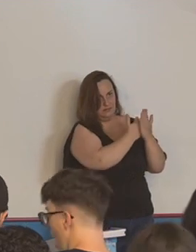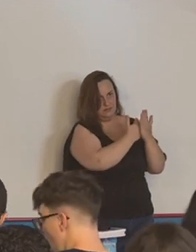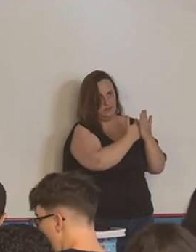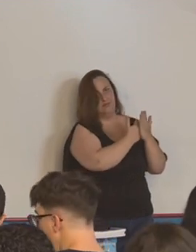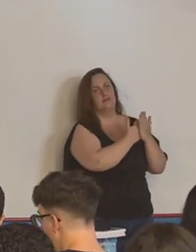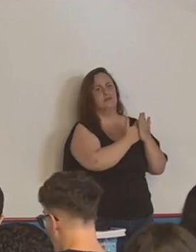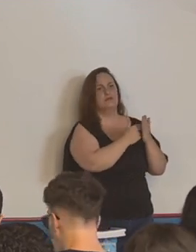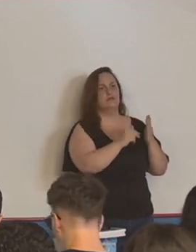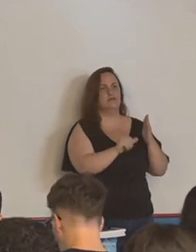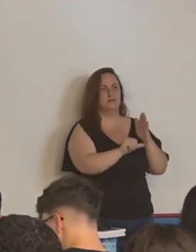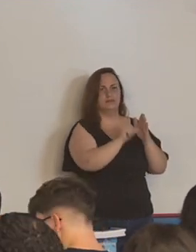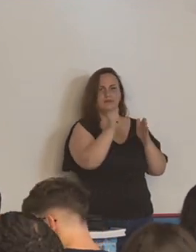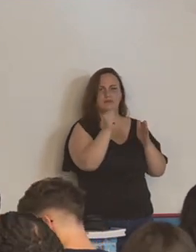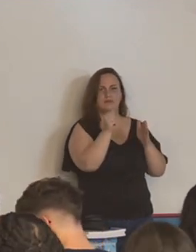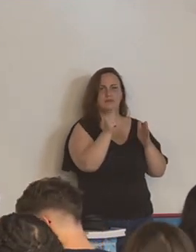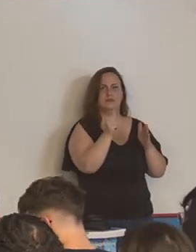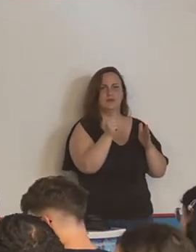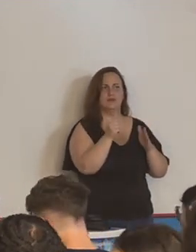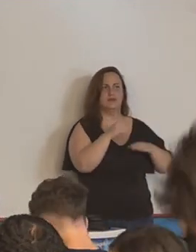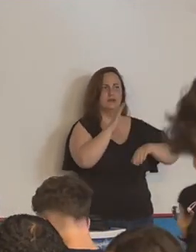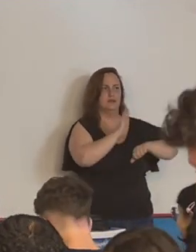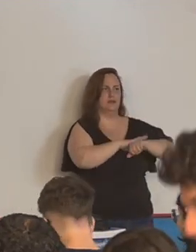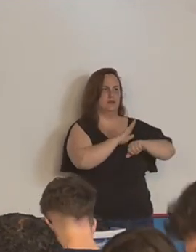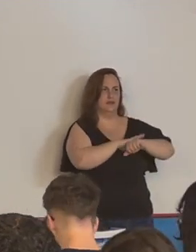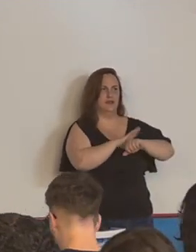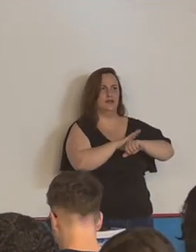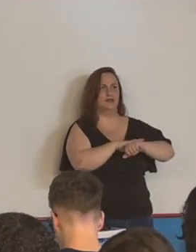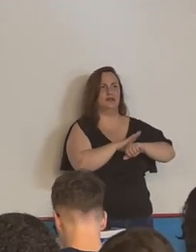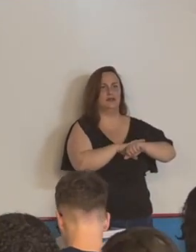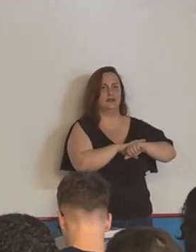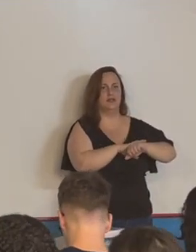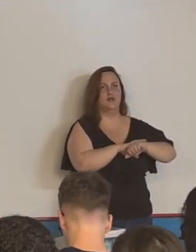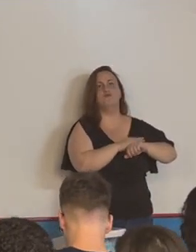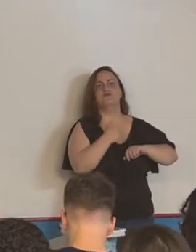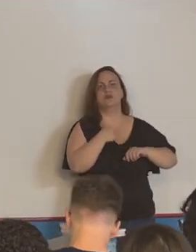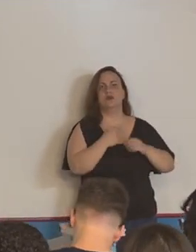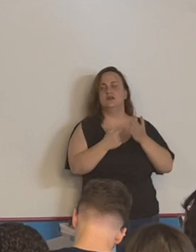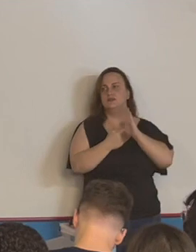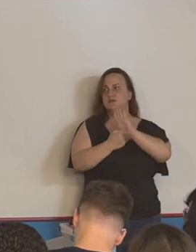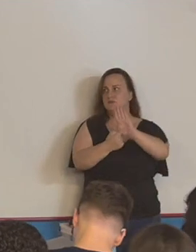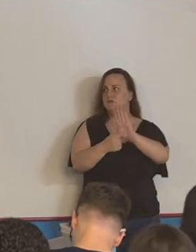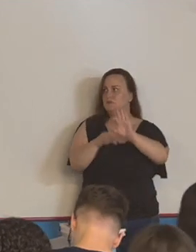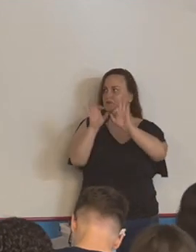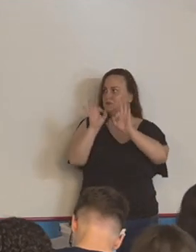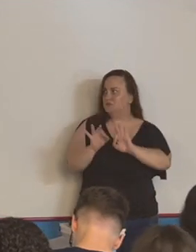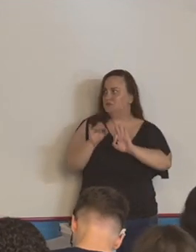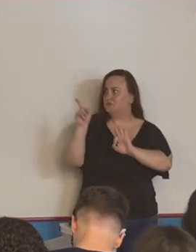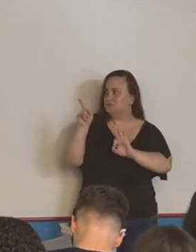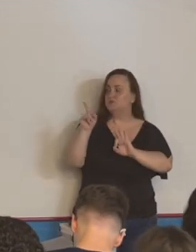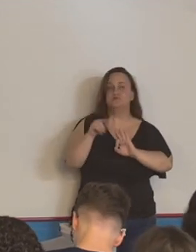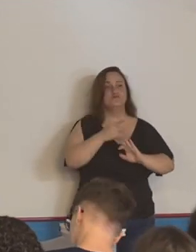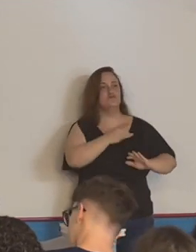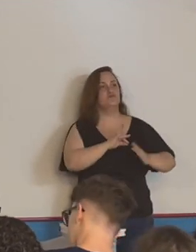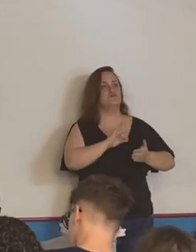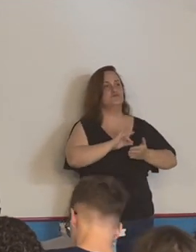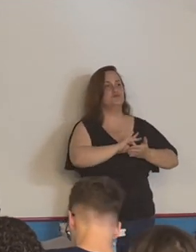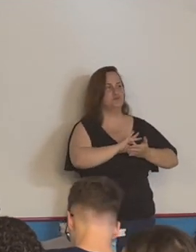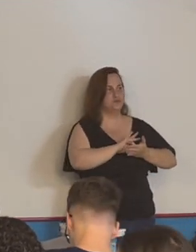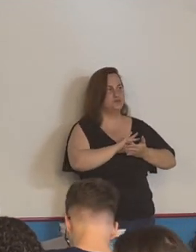né, um espaço arquitetônico mais realista, né? Então, e aí para vocês terem uma